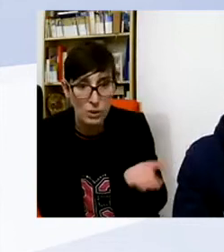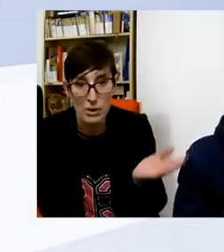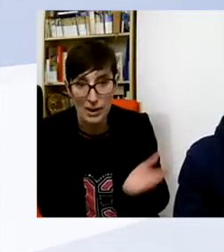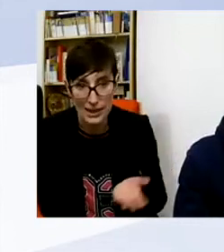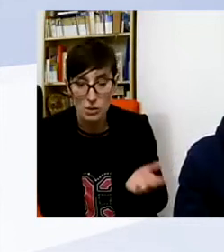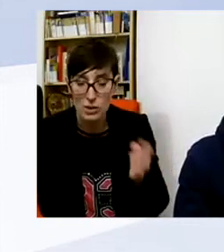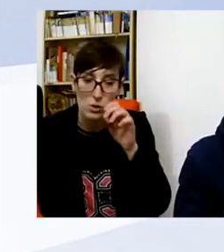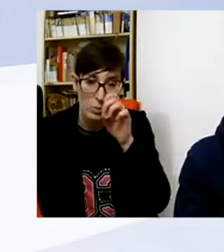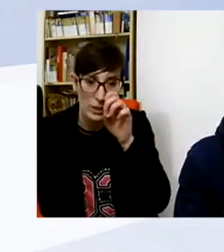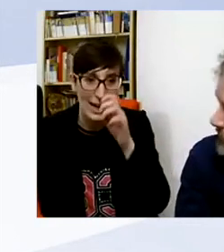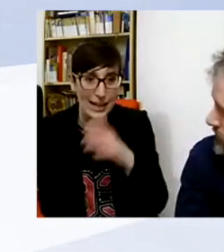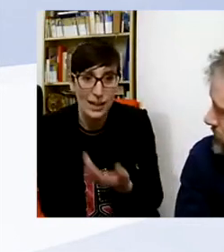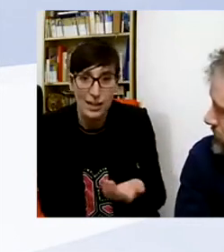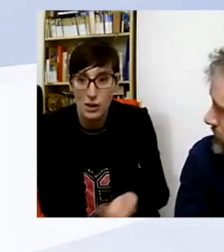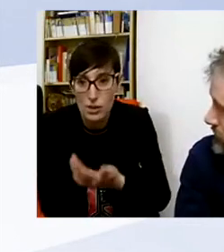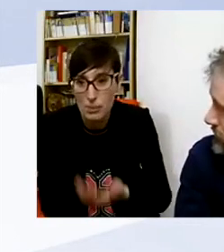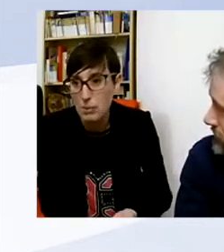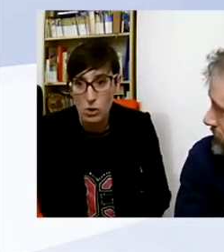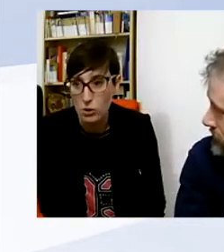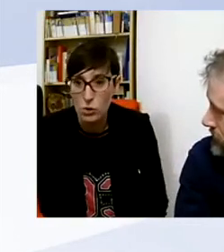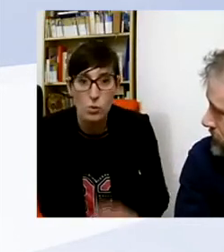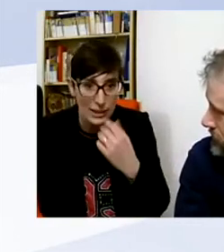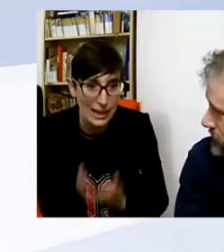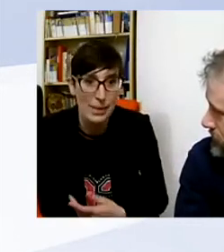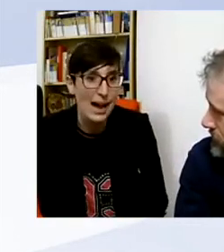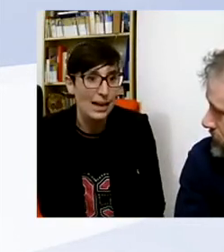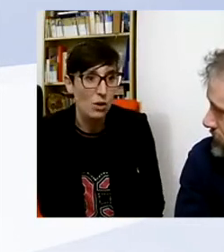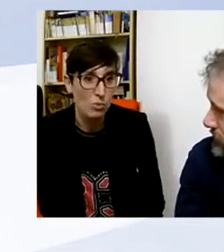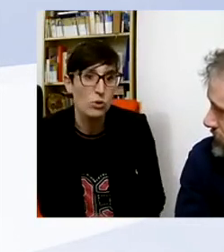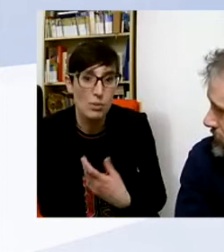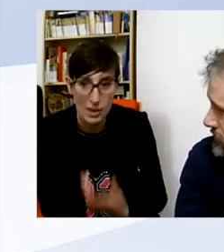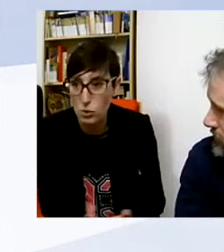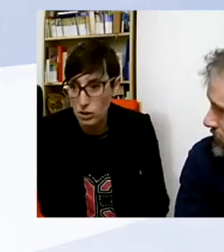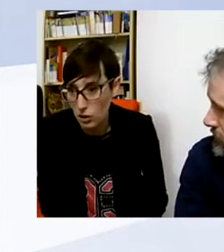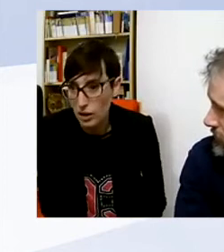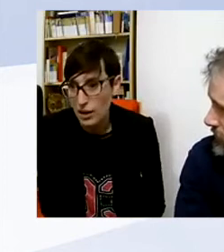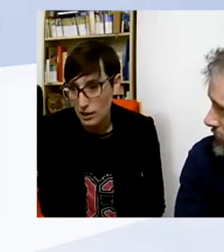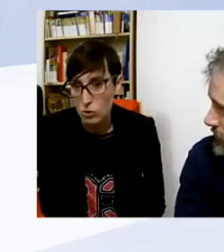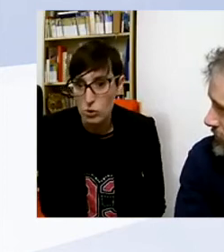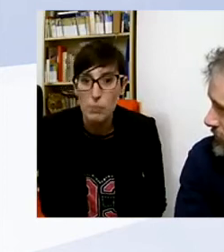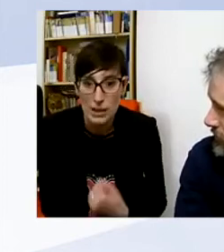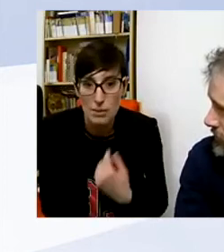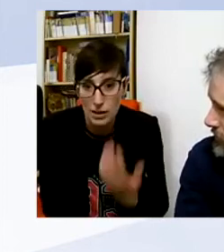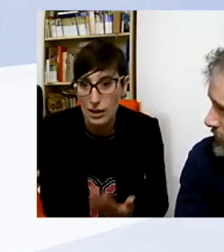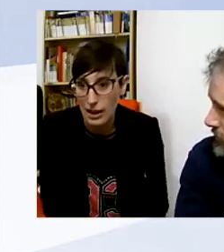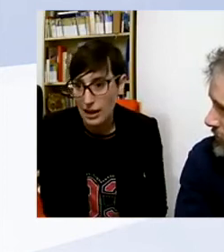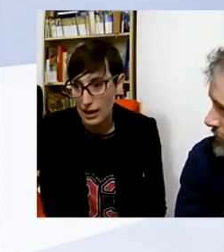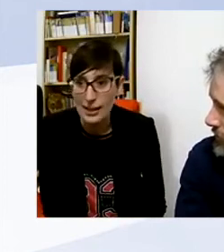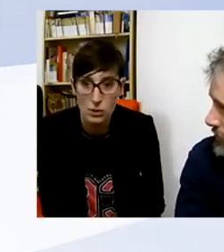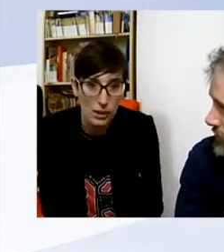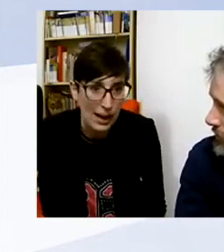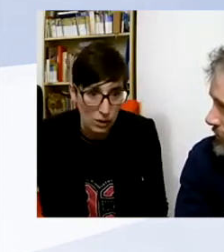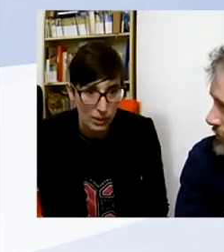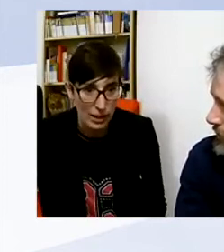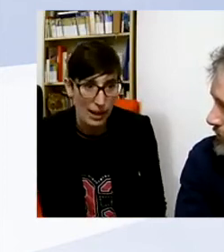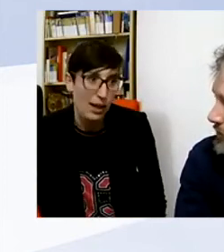con lui bene o male riescono adesso a comunicare. Io ho sempre bisogno comunque del labiale, ho bisogno che mi aiutino e sono loro i primi a darti